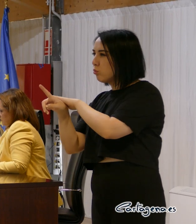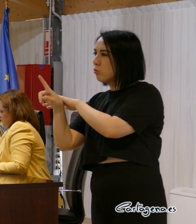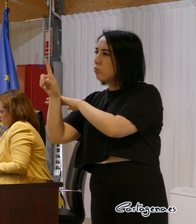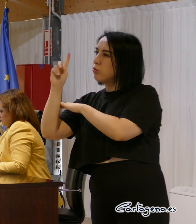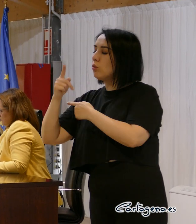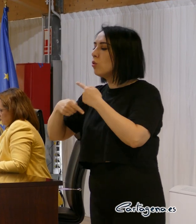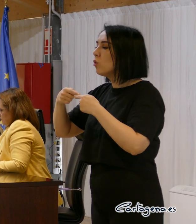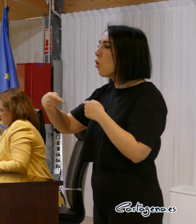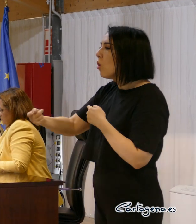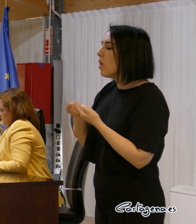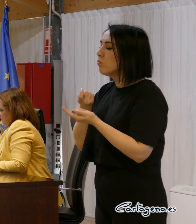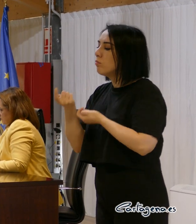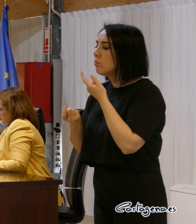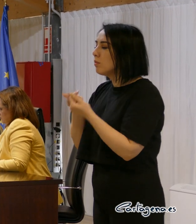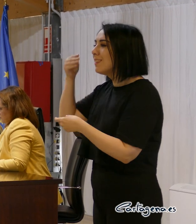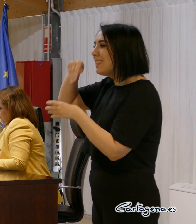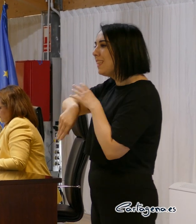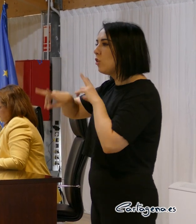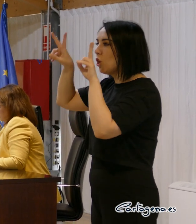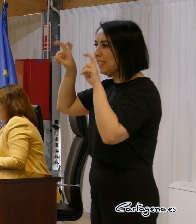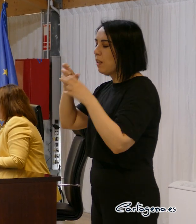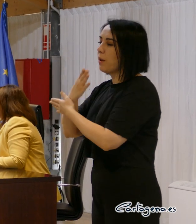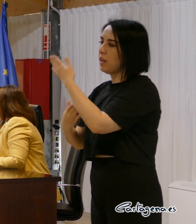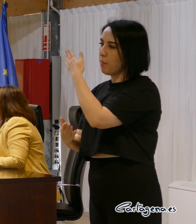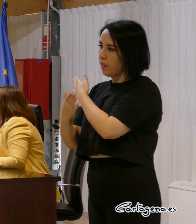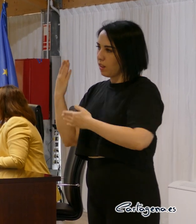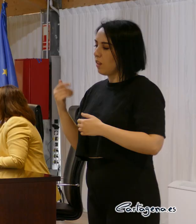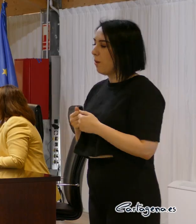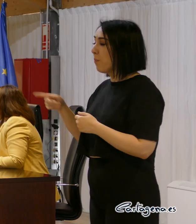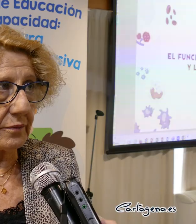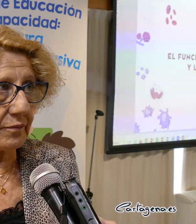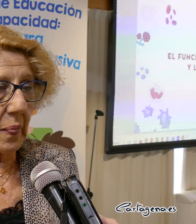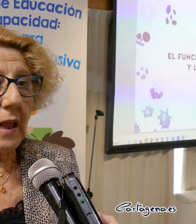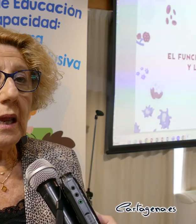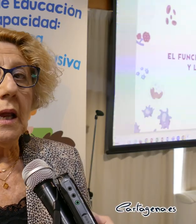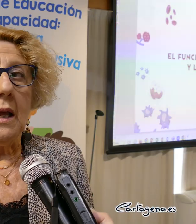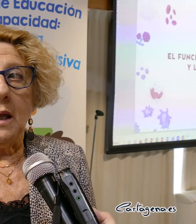han elaborado en coordinación con la Concejalía de Educación.